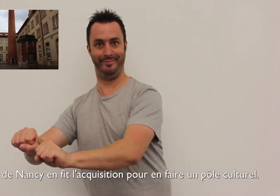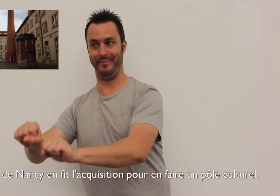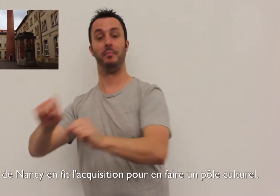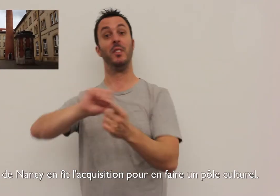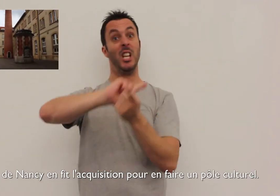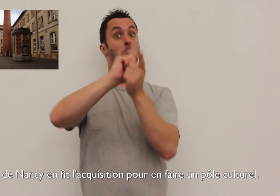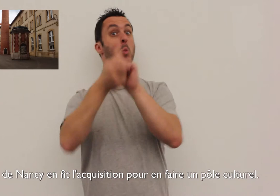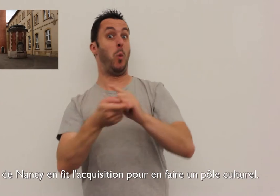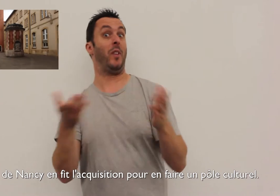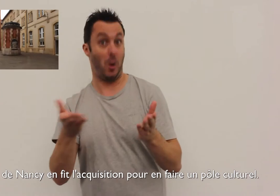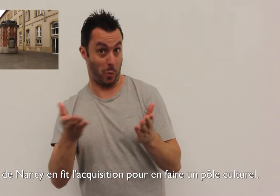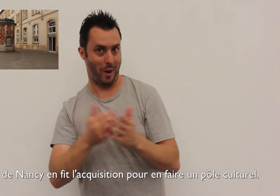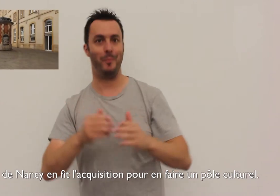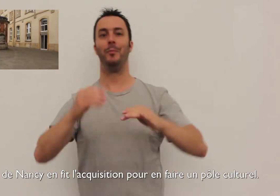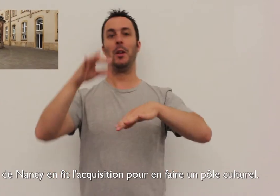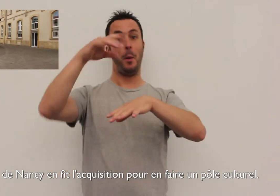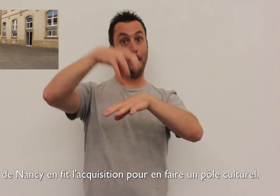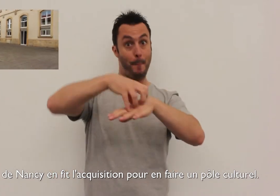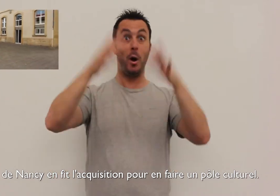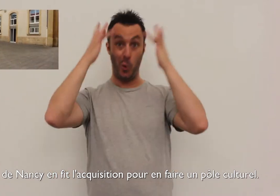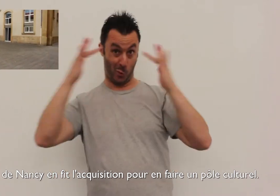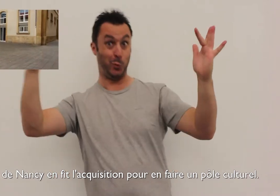La ville de Nancy en fit l'acquisition pour en faire un pôle culturel.